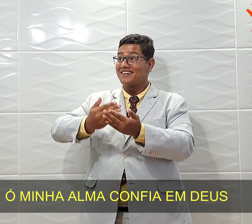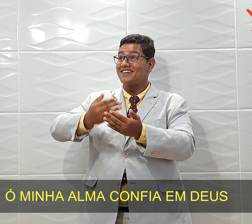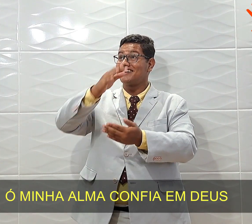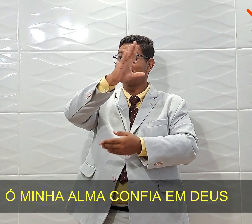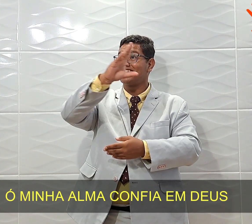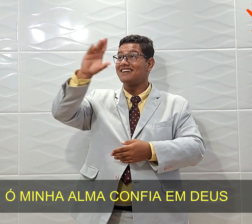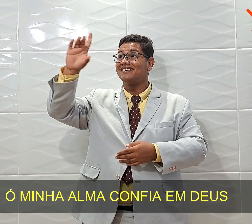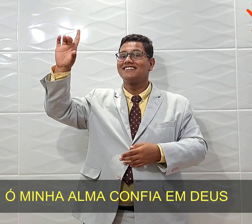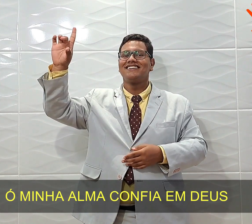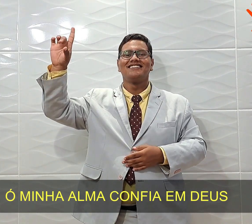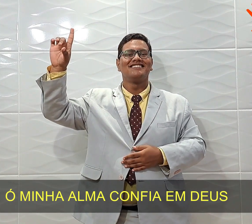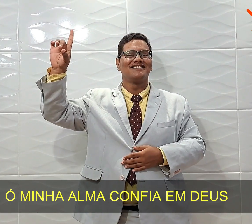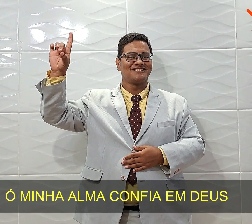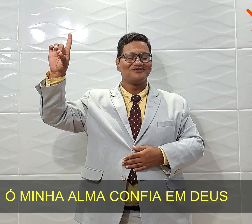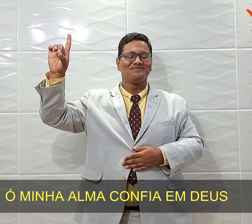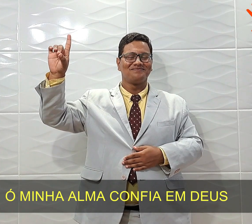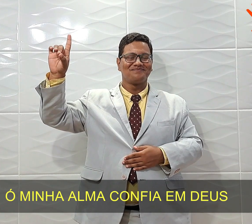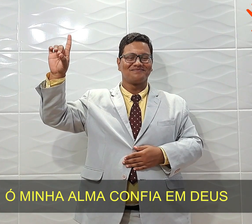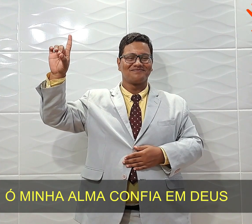confia em Deus